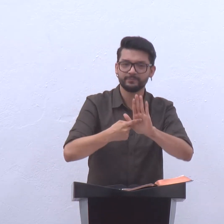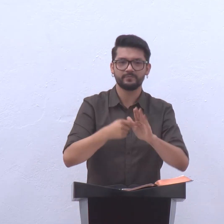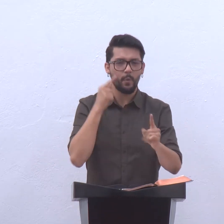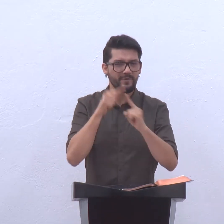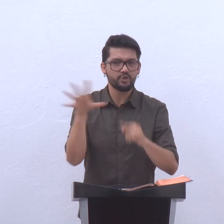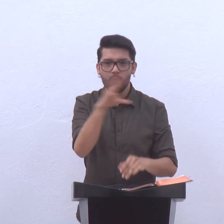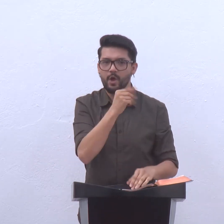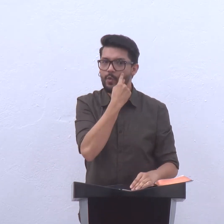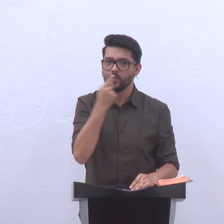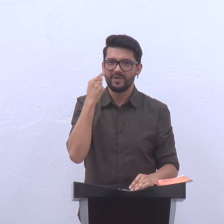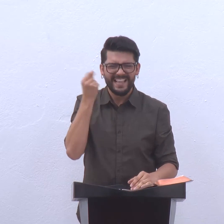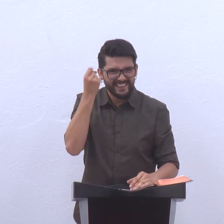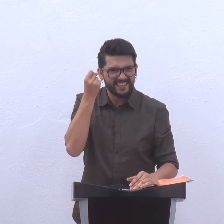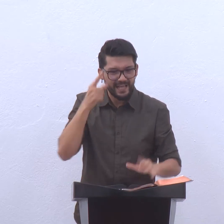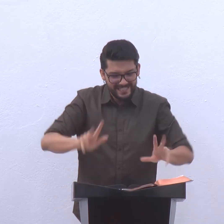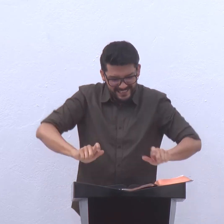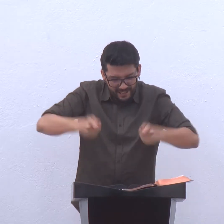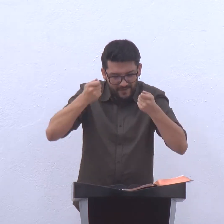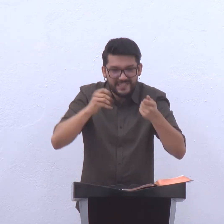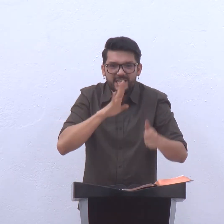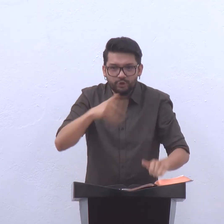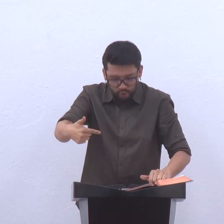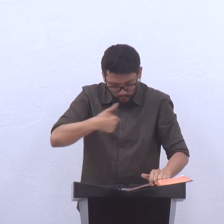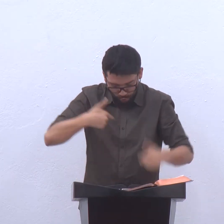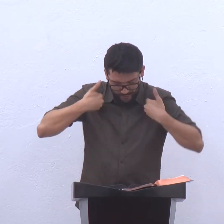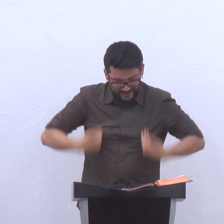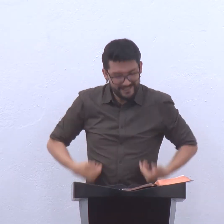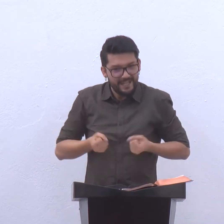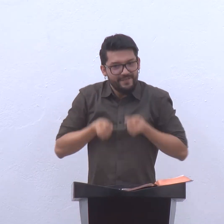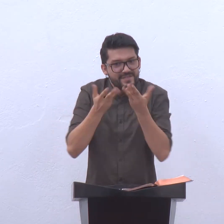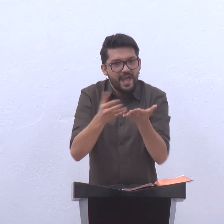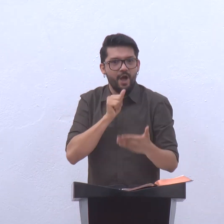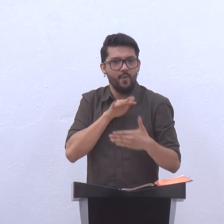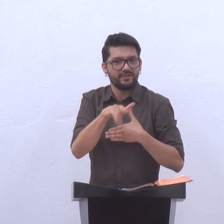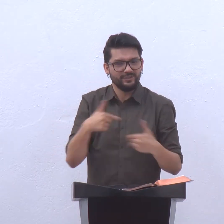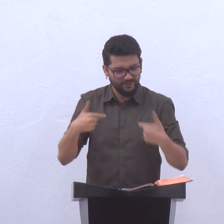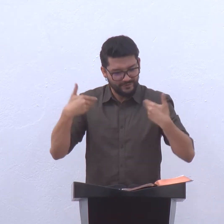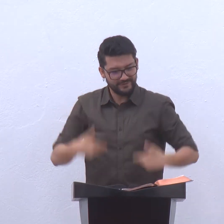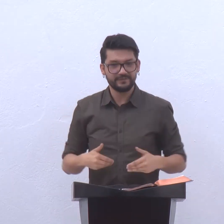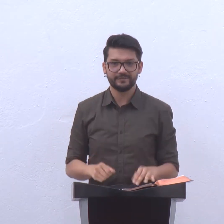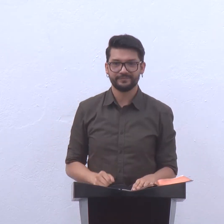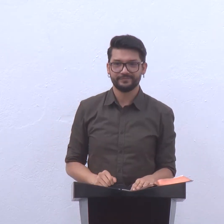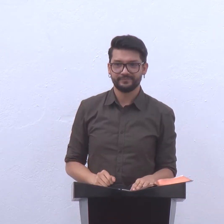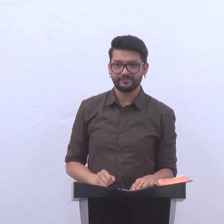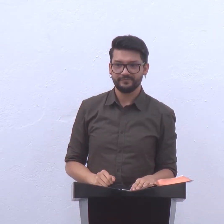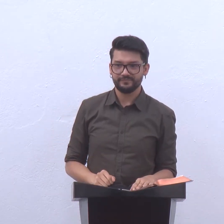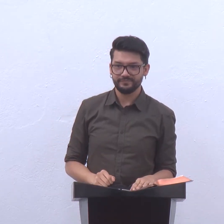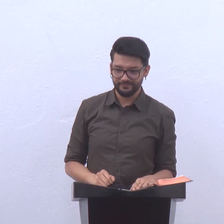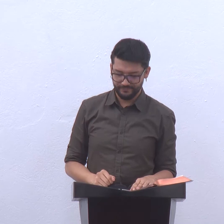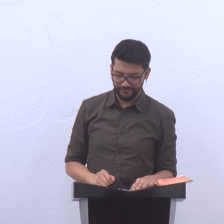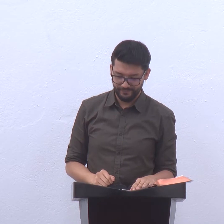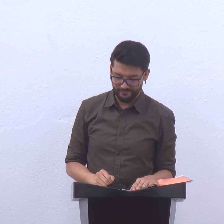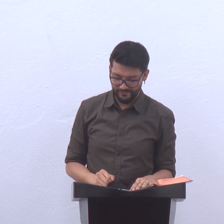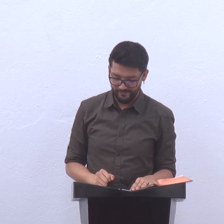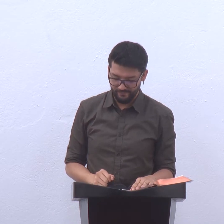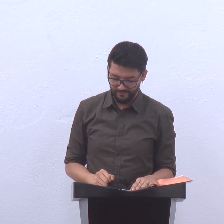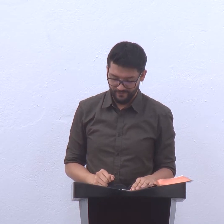fuente. Para ellos esto no era desconocido. Para ellos entender que la fuente de agua no era desconocido,